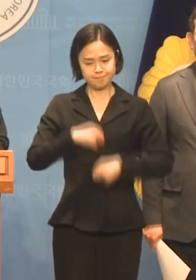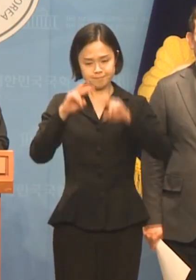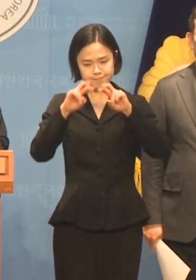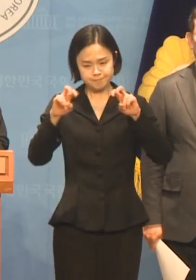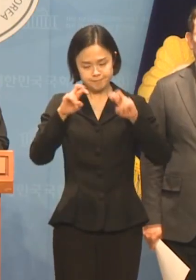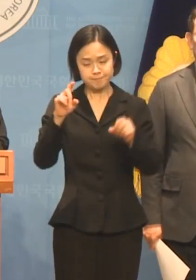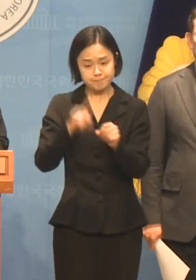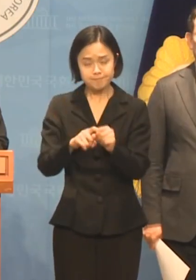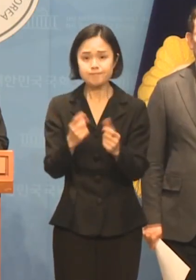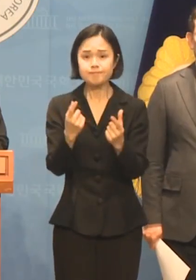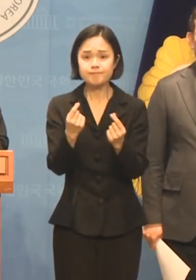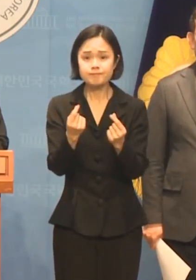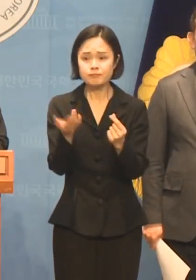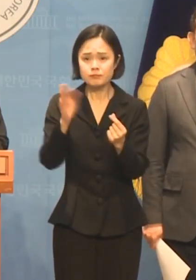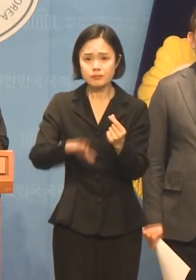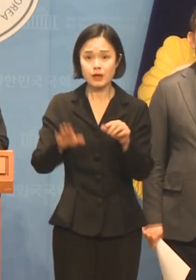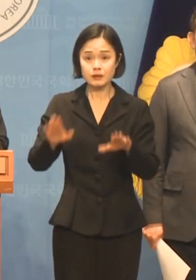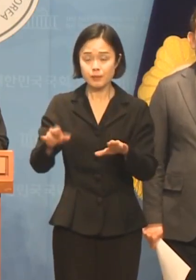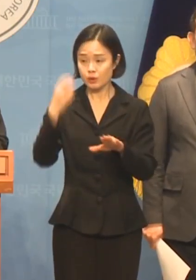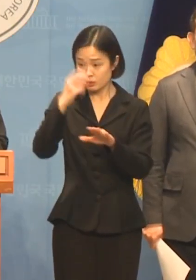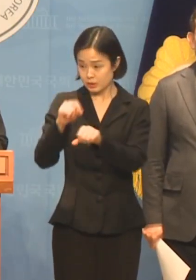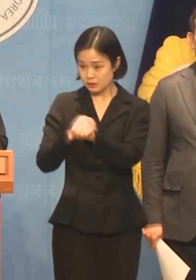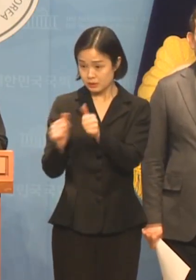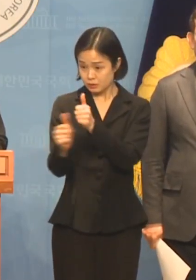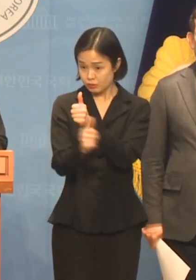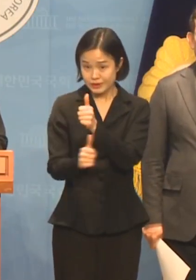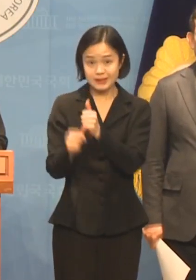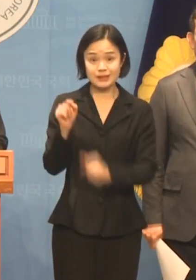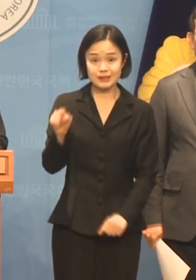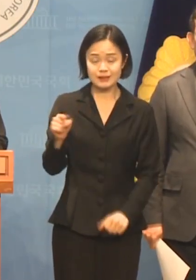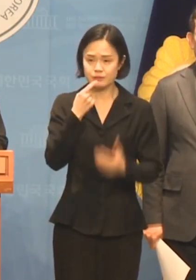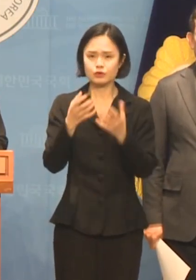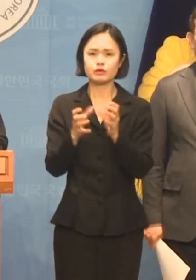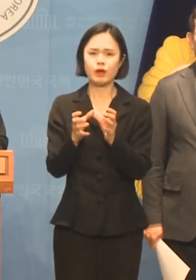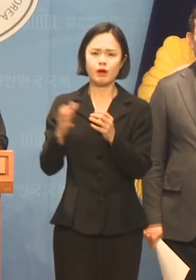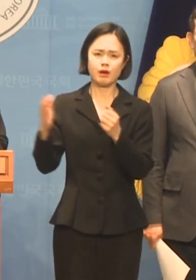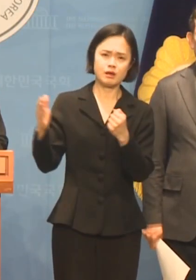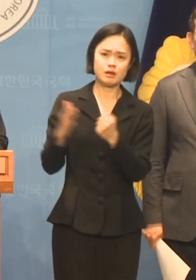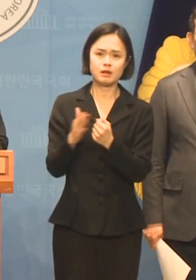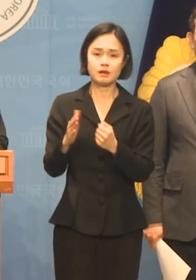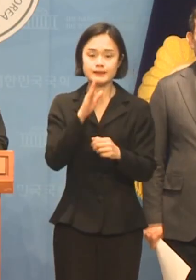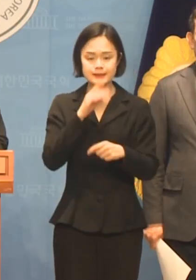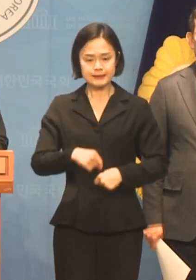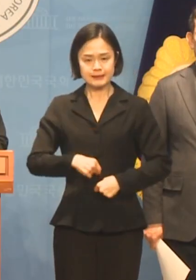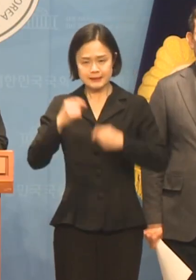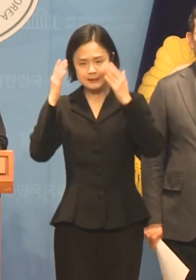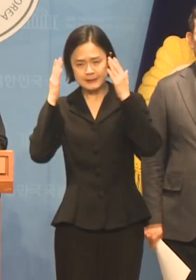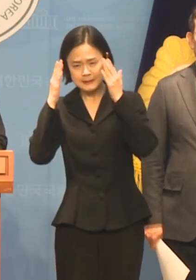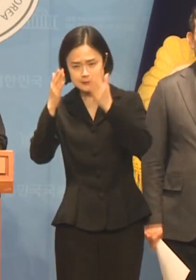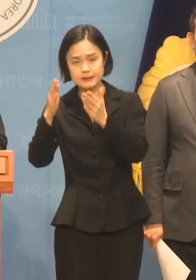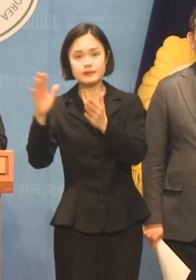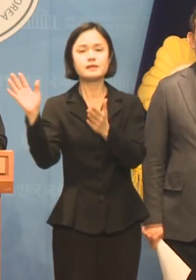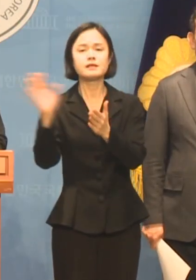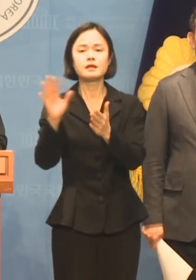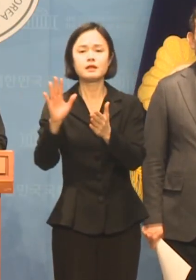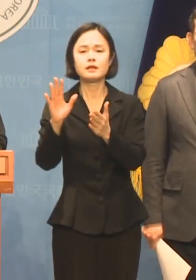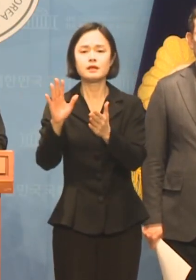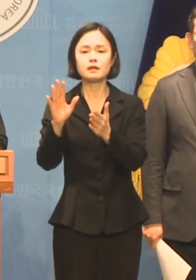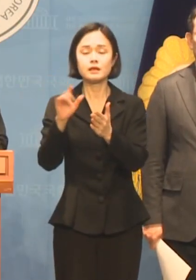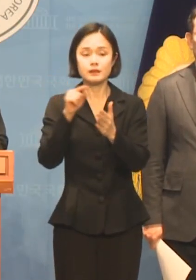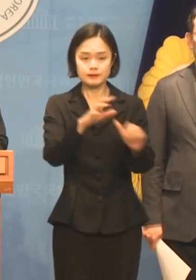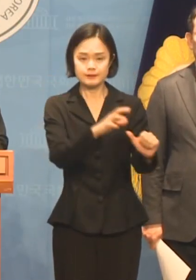그런데도 이번 특위는 더불어민주당에 의해 진실 규명보다는 정치적 이용을 위한